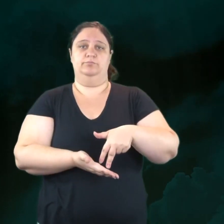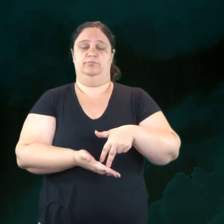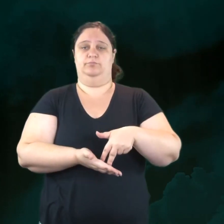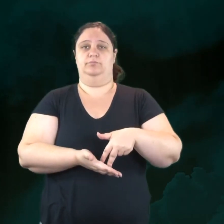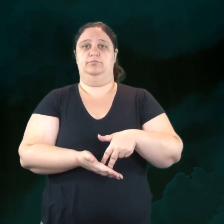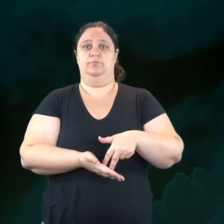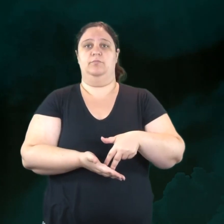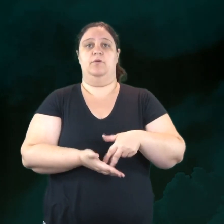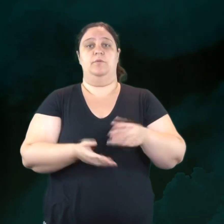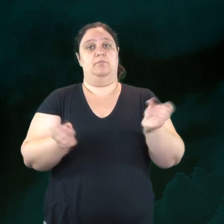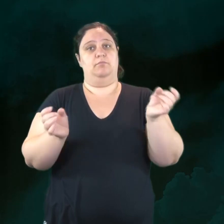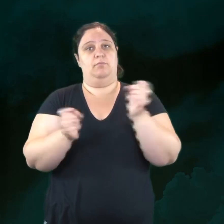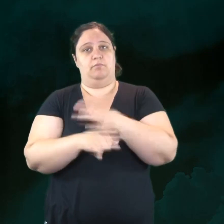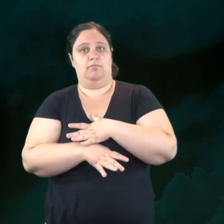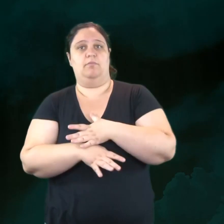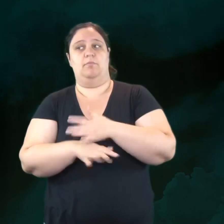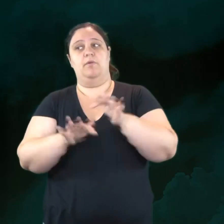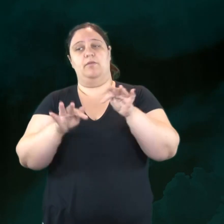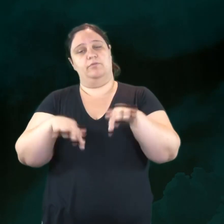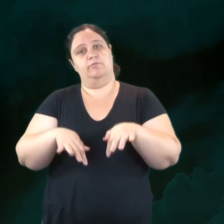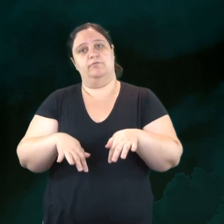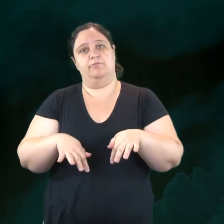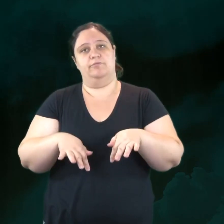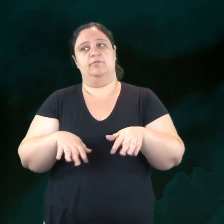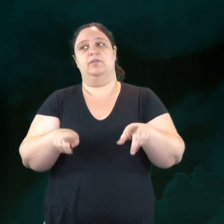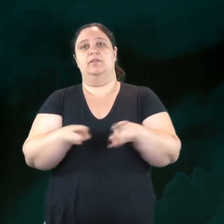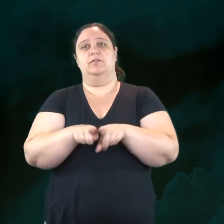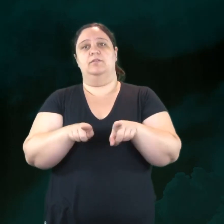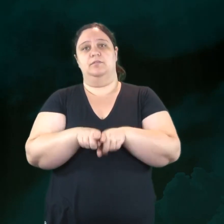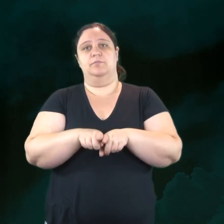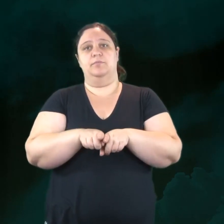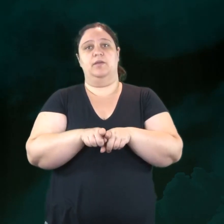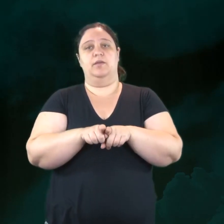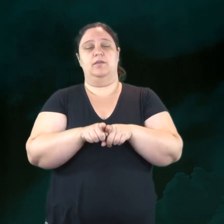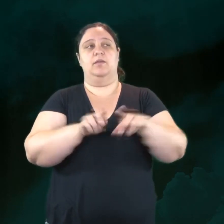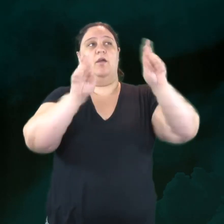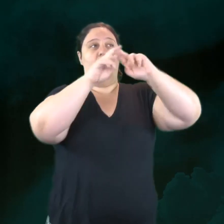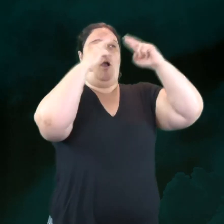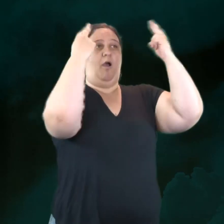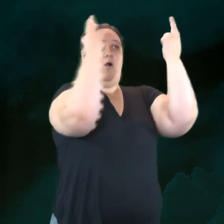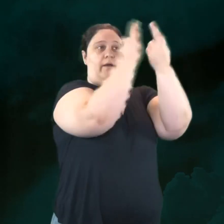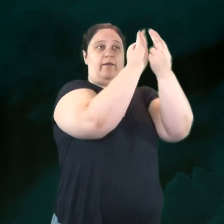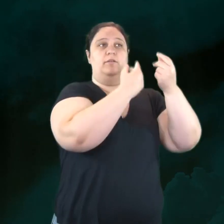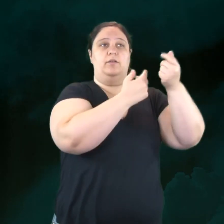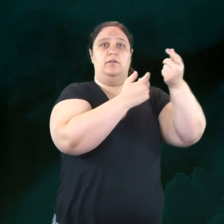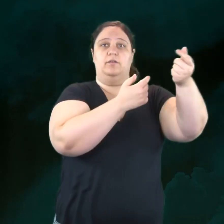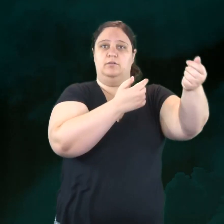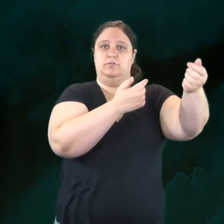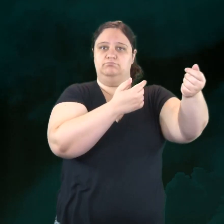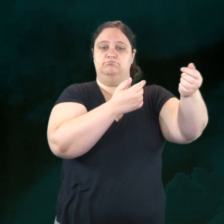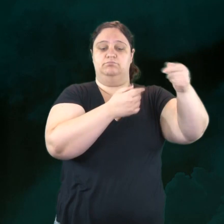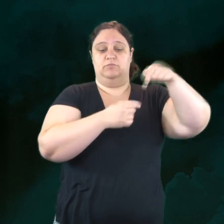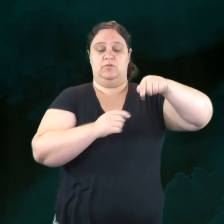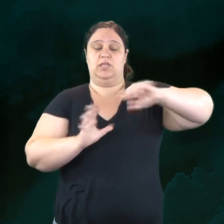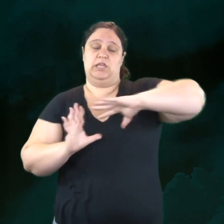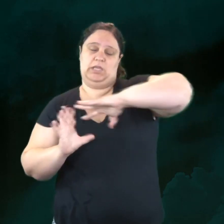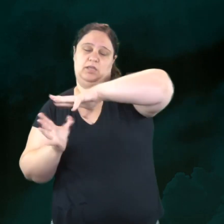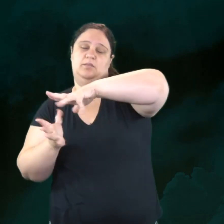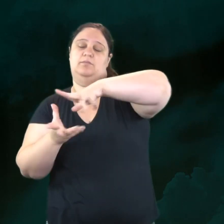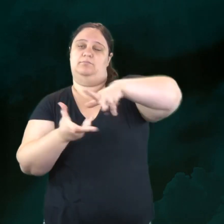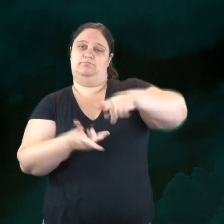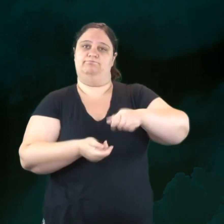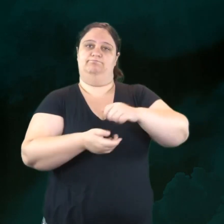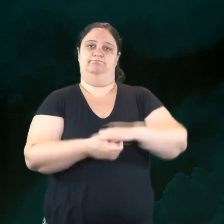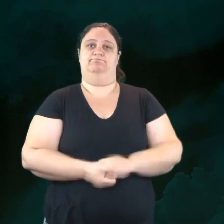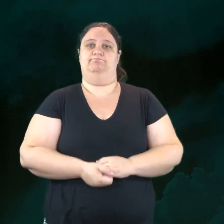encerrar esta era e para trazer o reino eterno de nosso Senhor aqui na terra. Por que eu digo isso? Porque essa questão